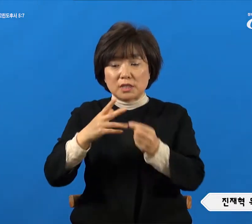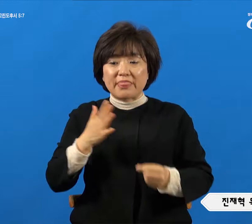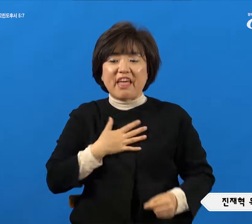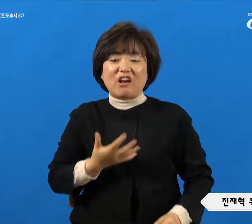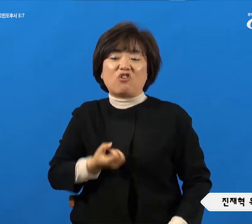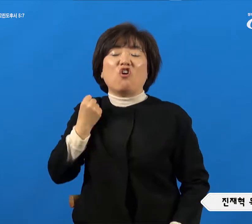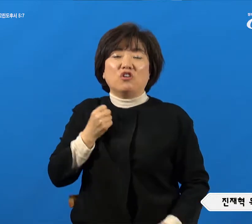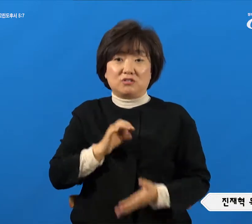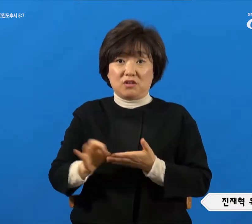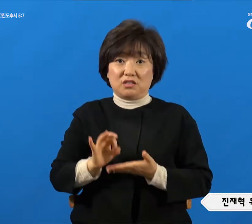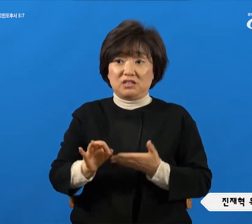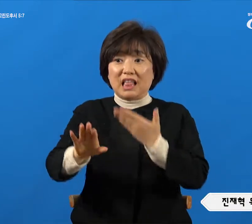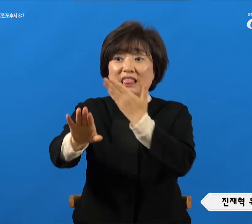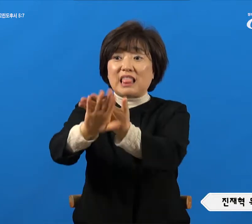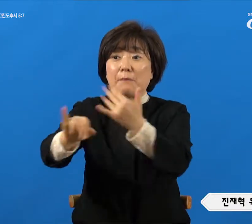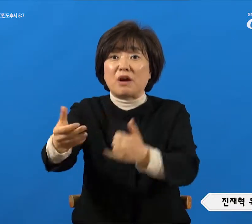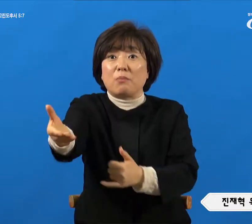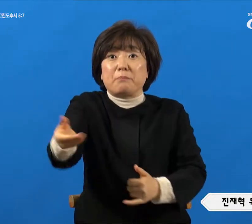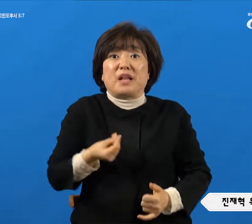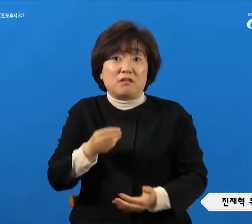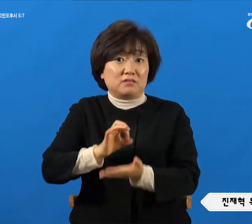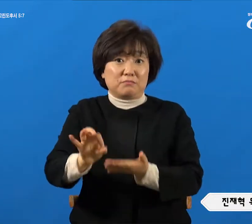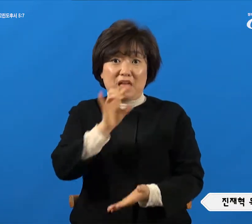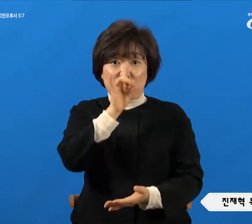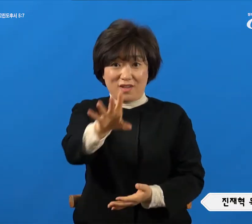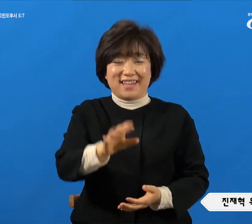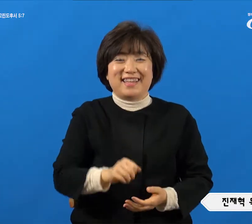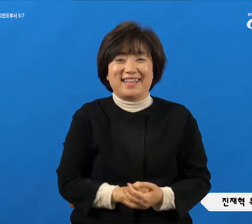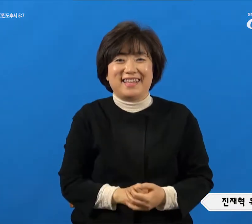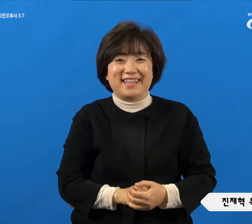걸 써야지 남의 걸 쓰면 안 된다.